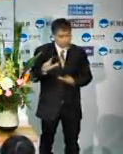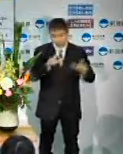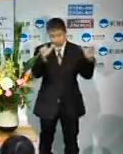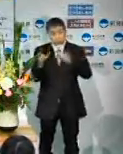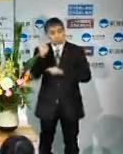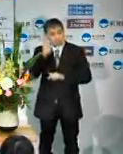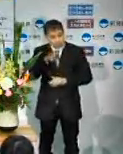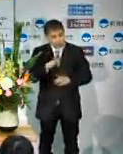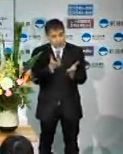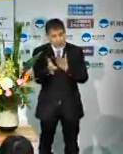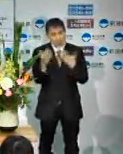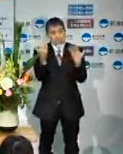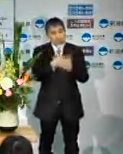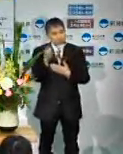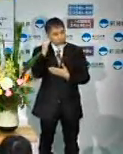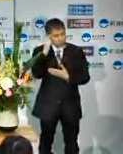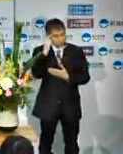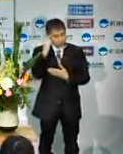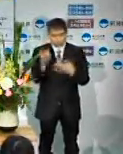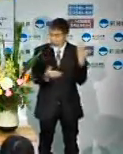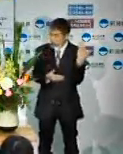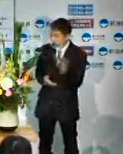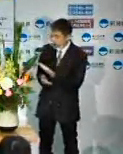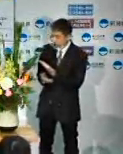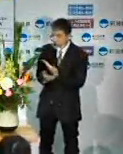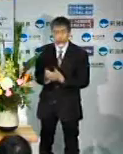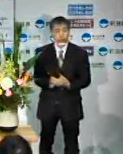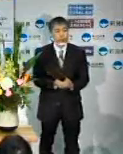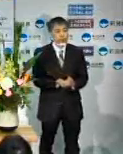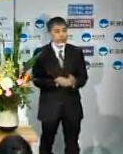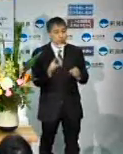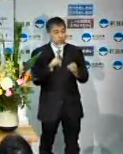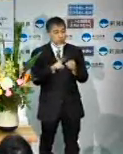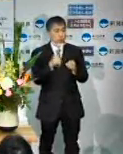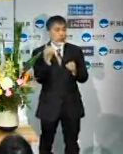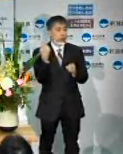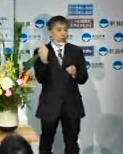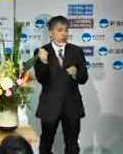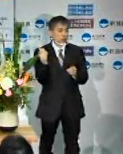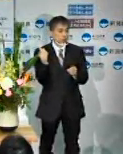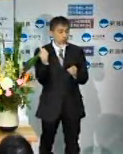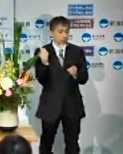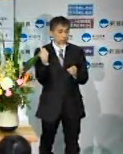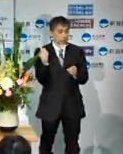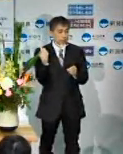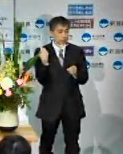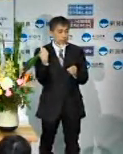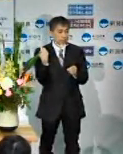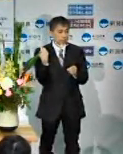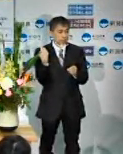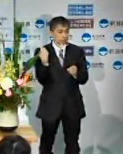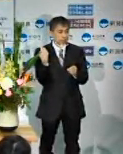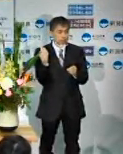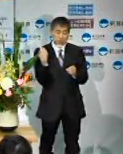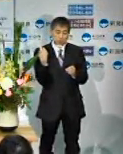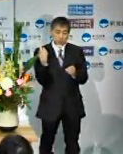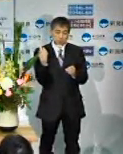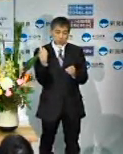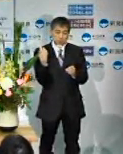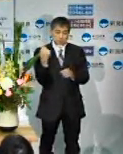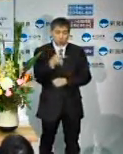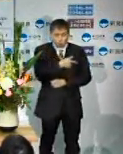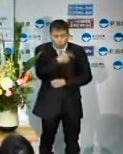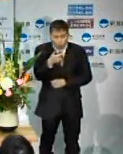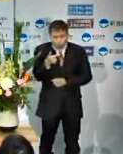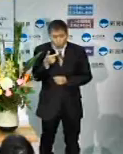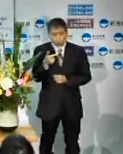。 あとまた訓示でもおっしゃってましたけど、去年を見たときにですね、いろいろ大きいイベント